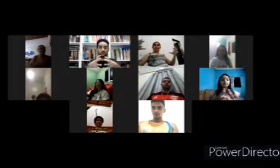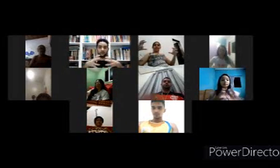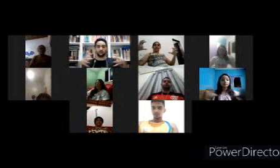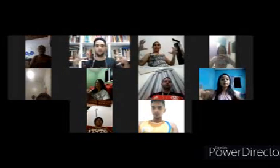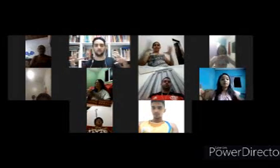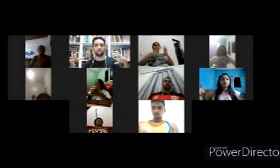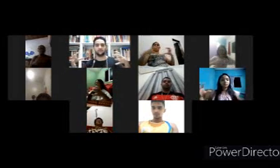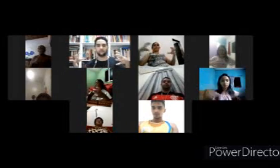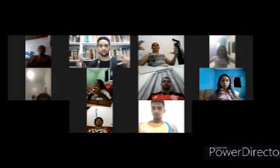grande,